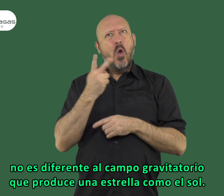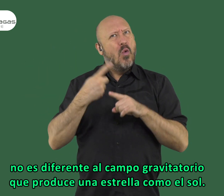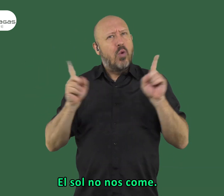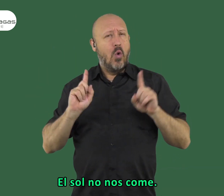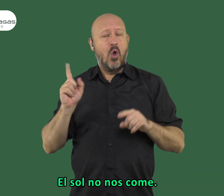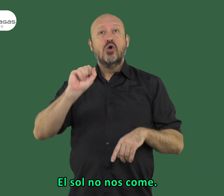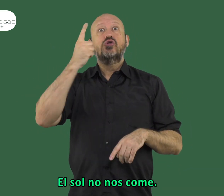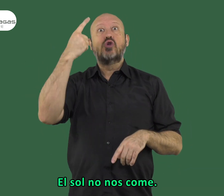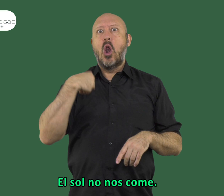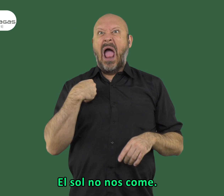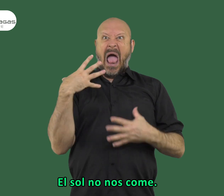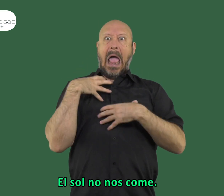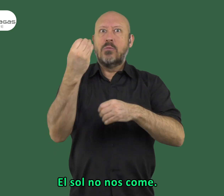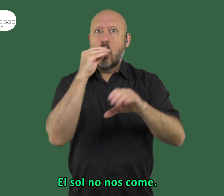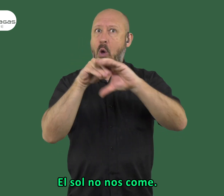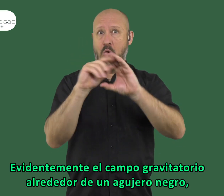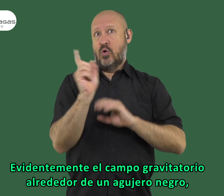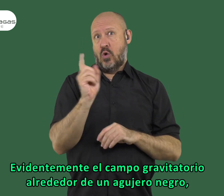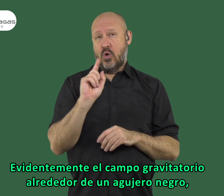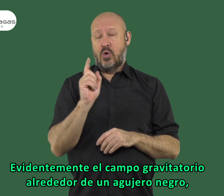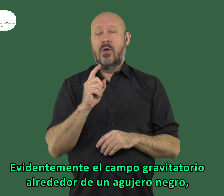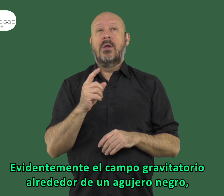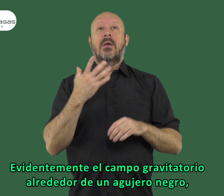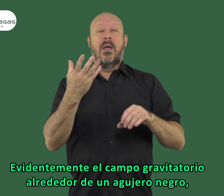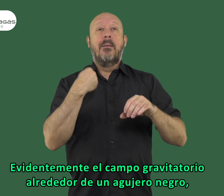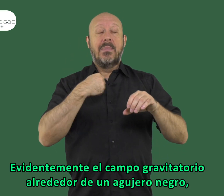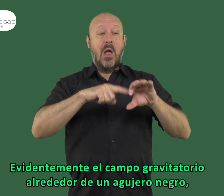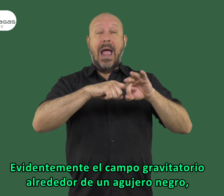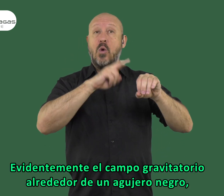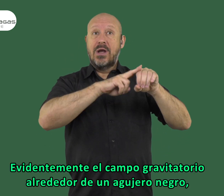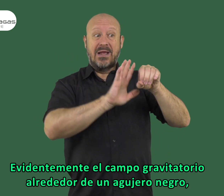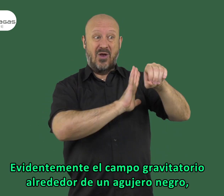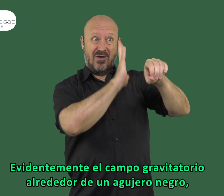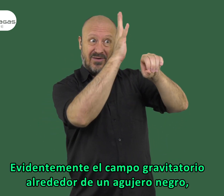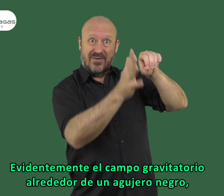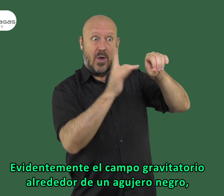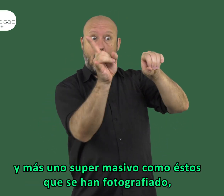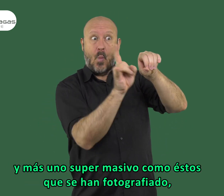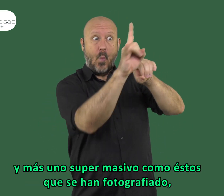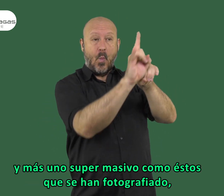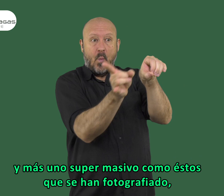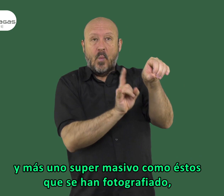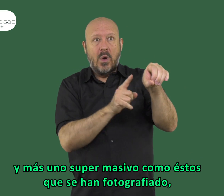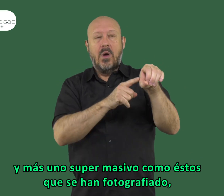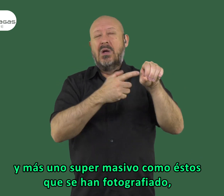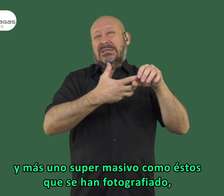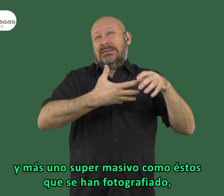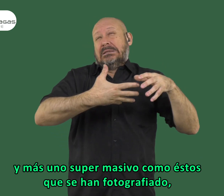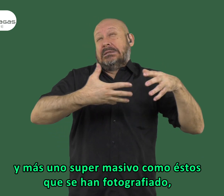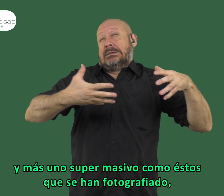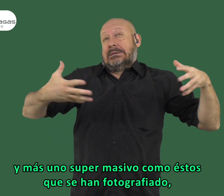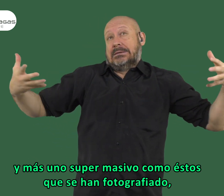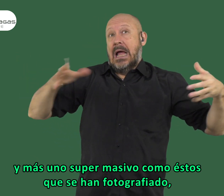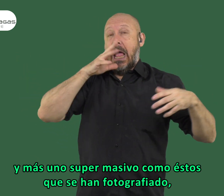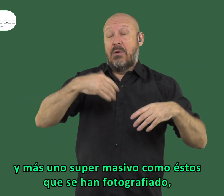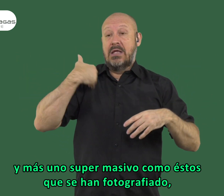el Sol. El Sol no nos come. Evidentemente, el campo gravitatorio alrededor de un agujero negro, y más uno supermasivo